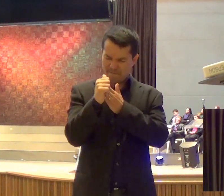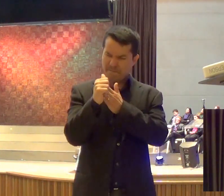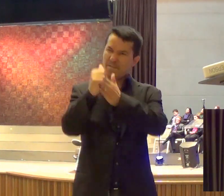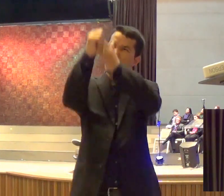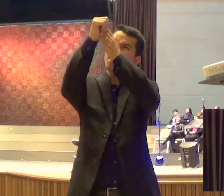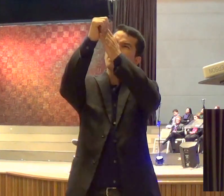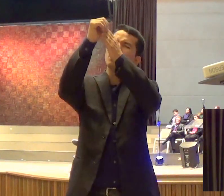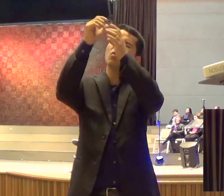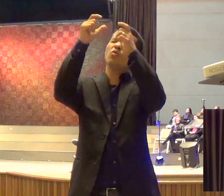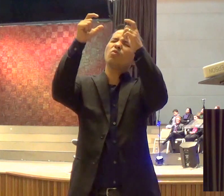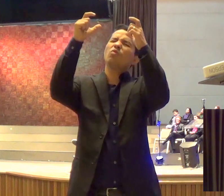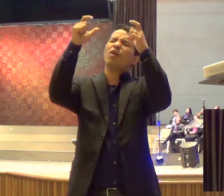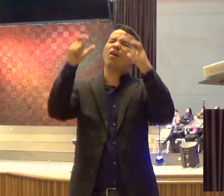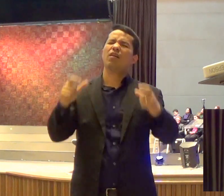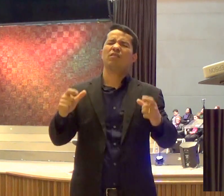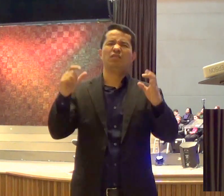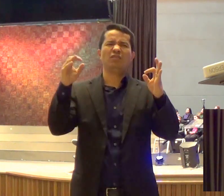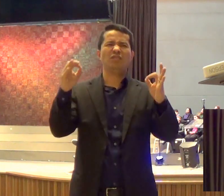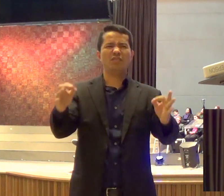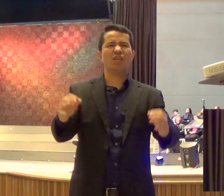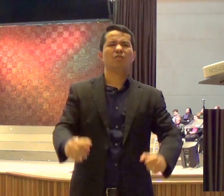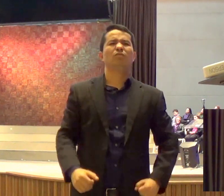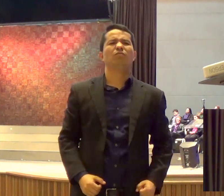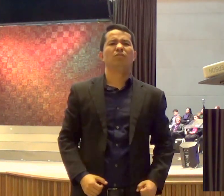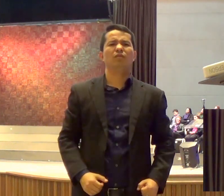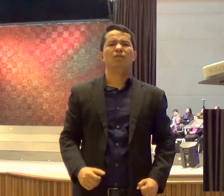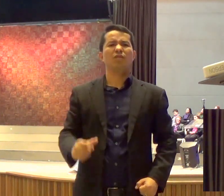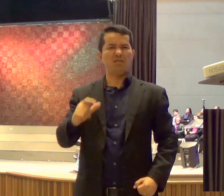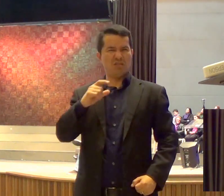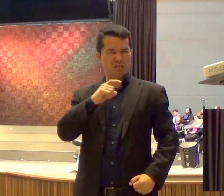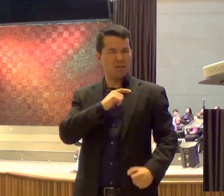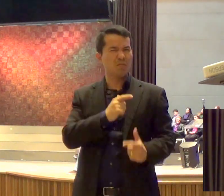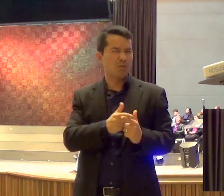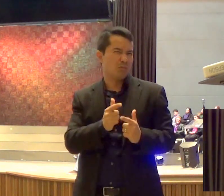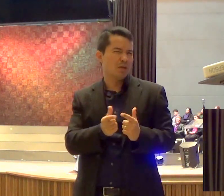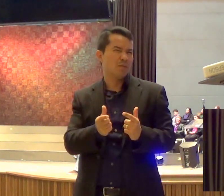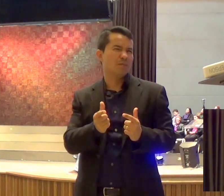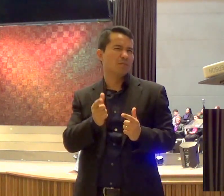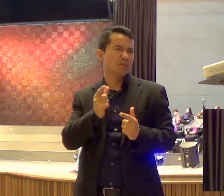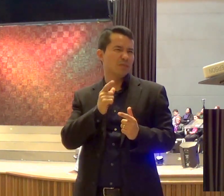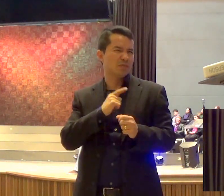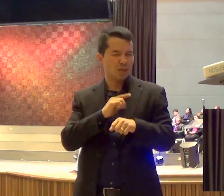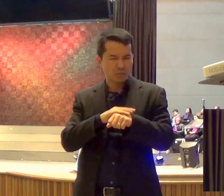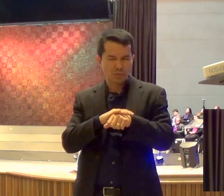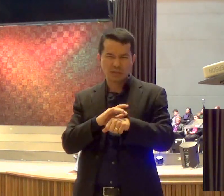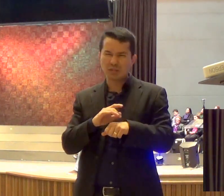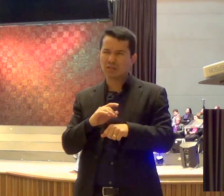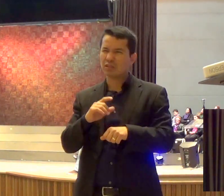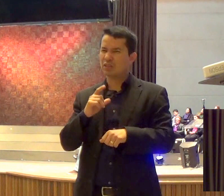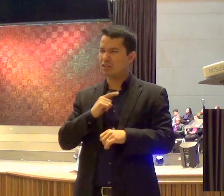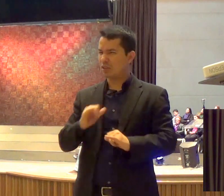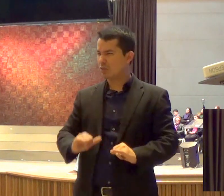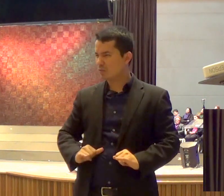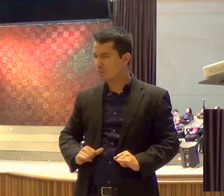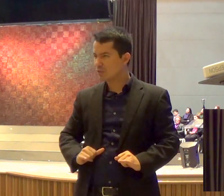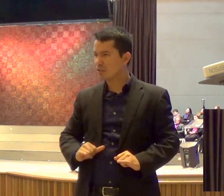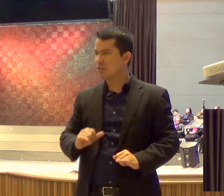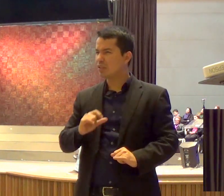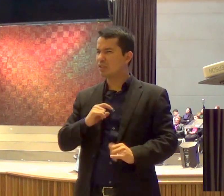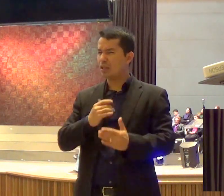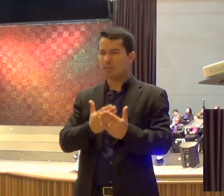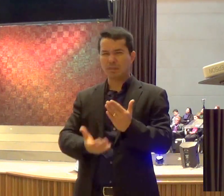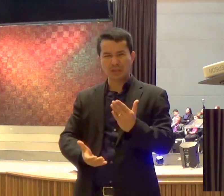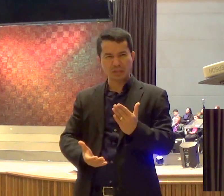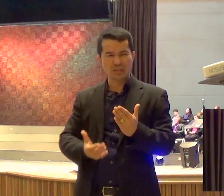não importa como vai ser a travessia se o dono do mar se tiver no barco com a